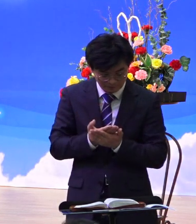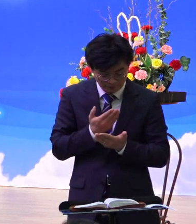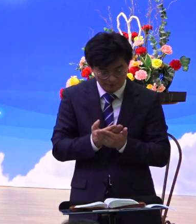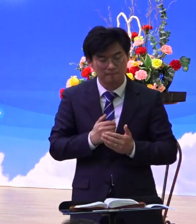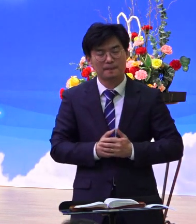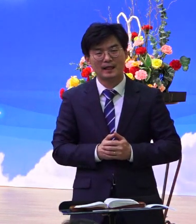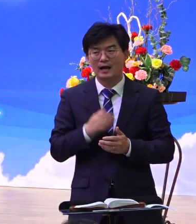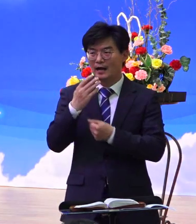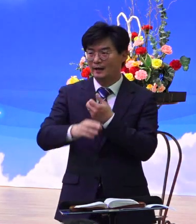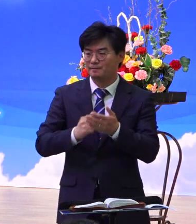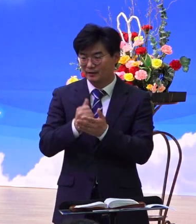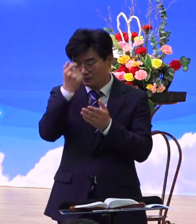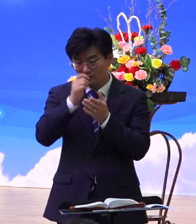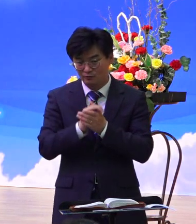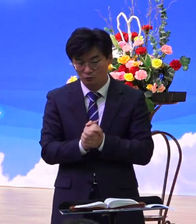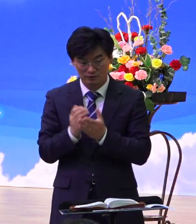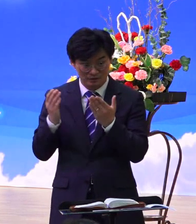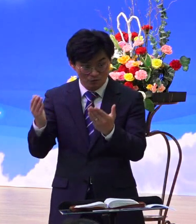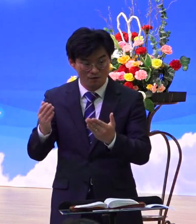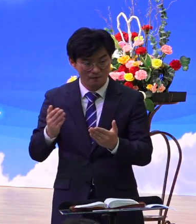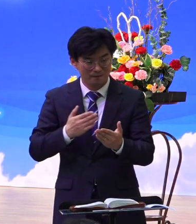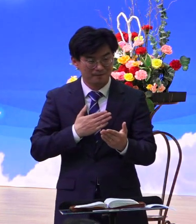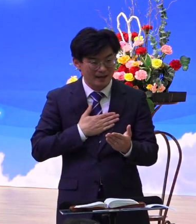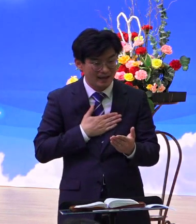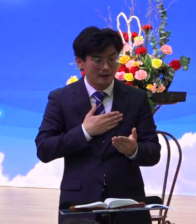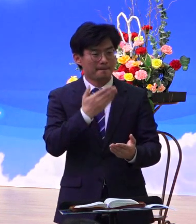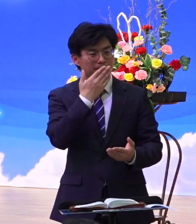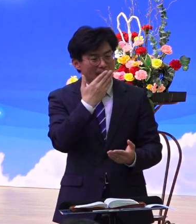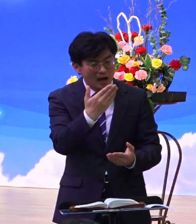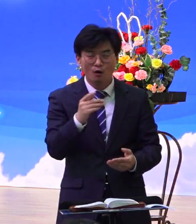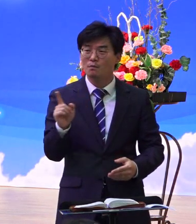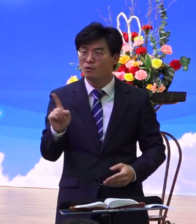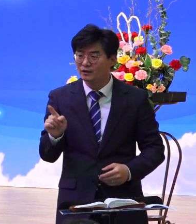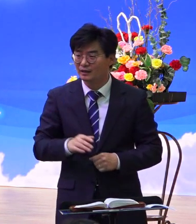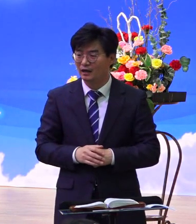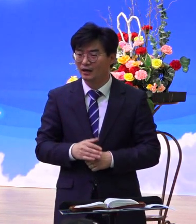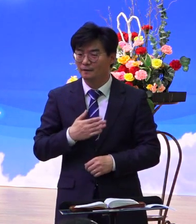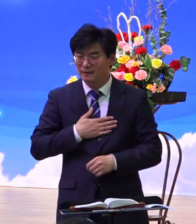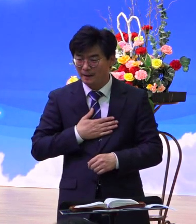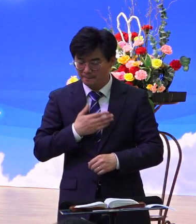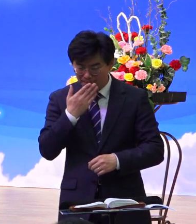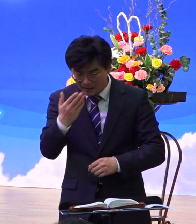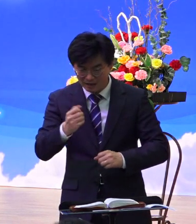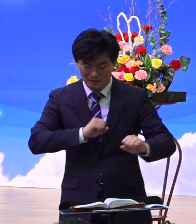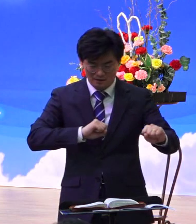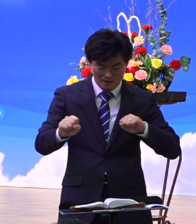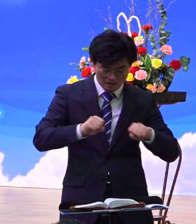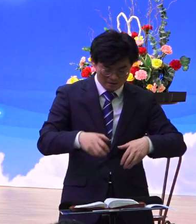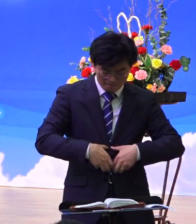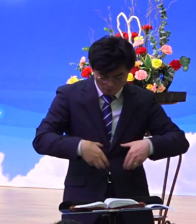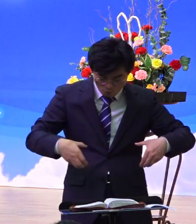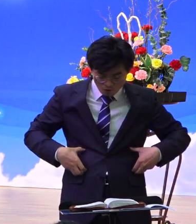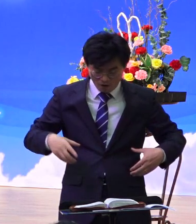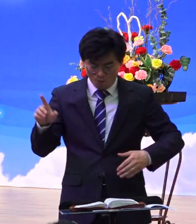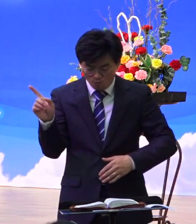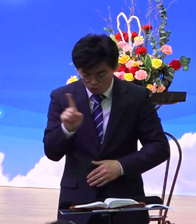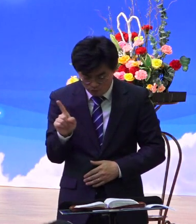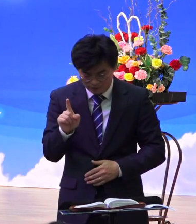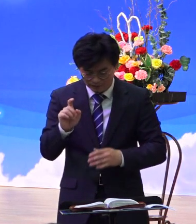자녀들도 하나님께 기도하면서 하나님 제게 재능 발견하게 하시고 하나님을 위해서 살 수 있는 꿈 주십시오. 기도할 수